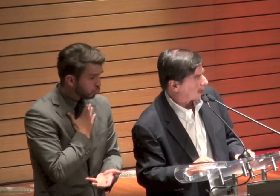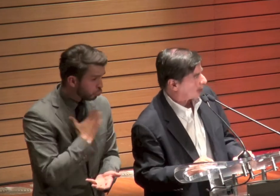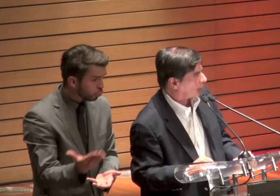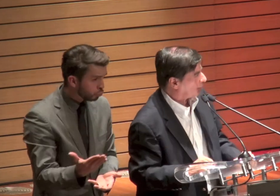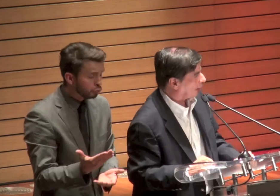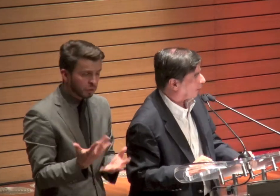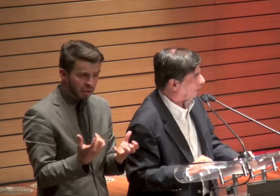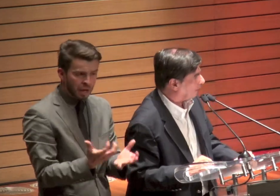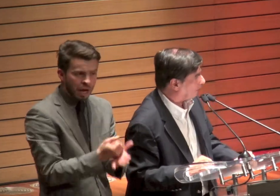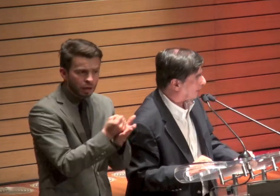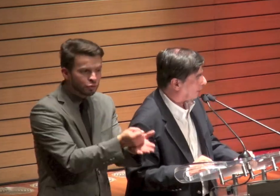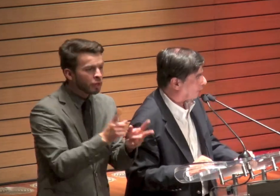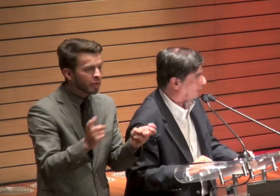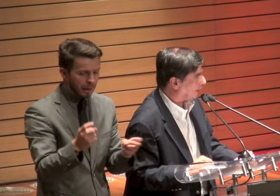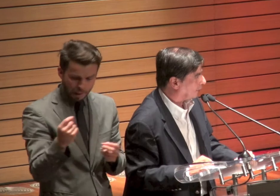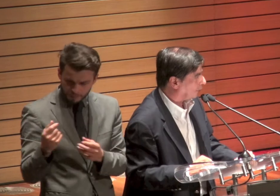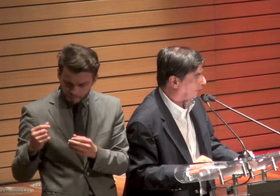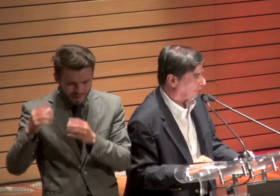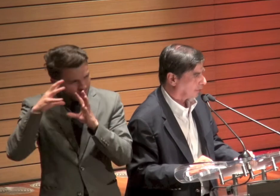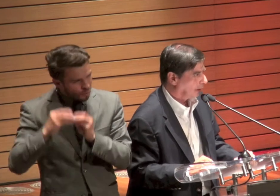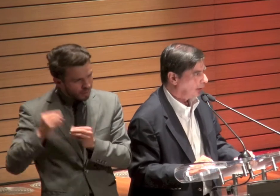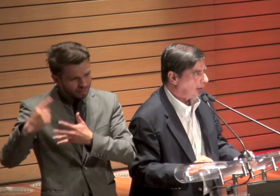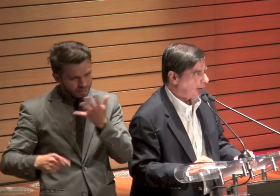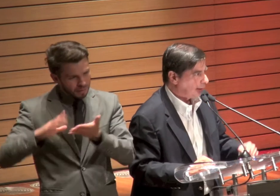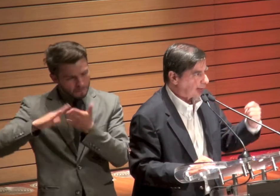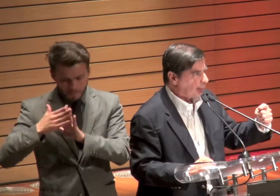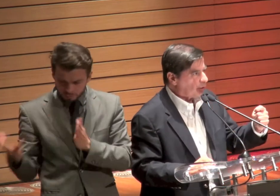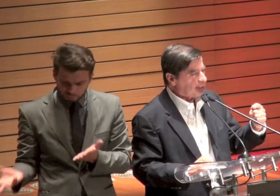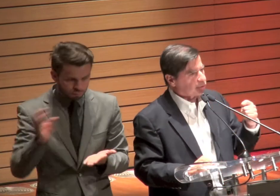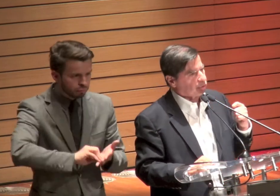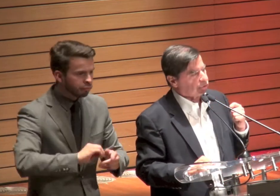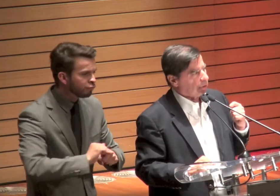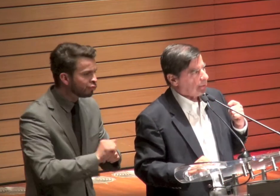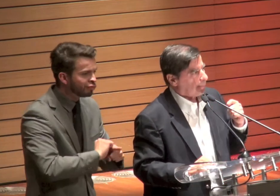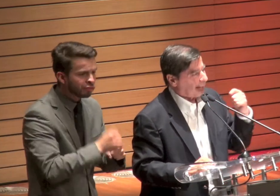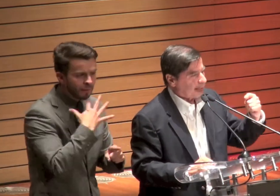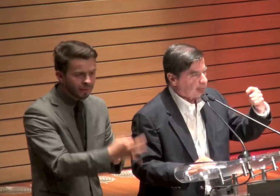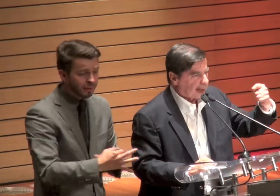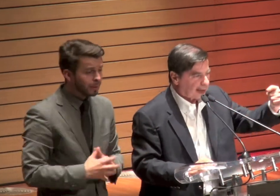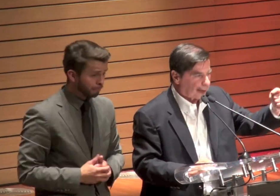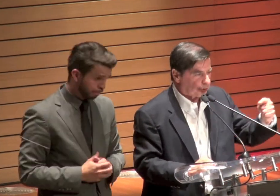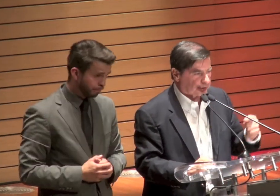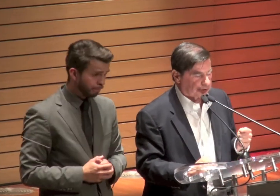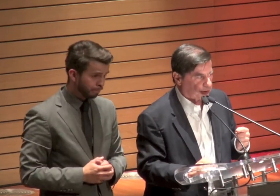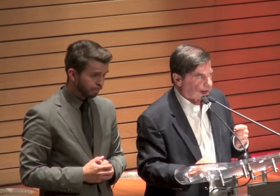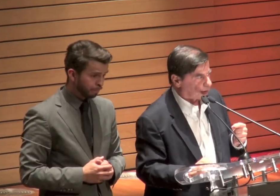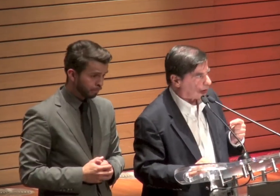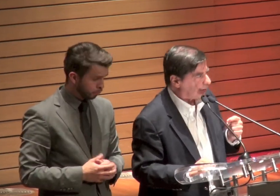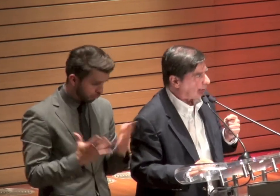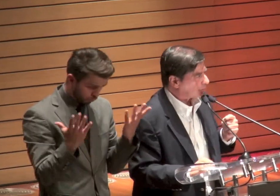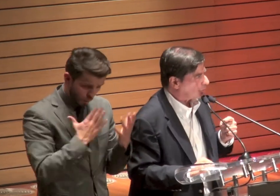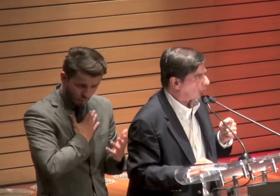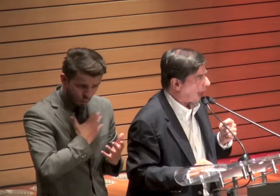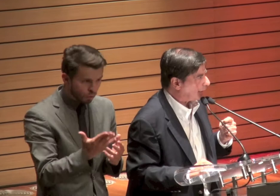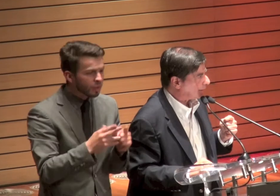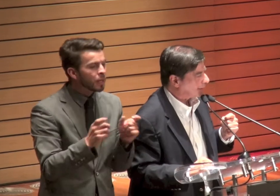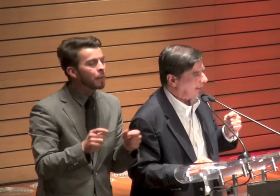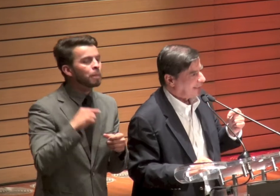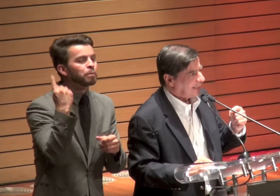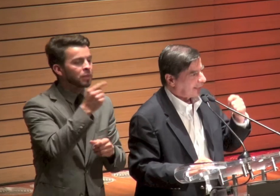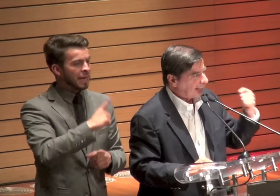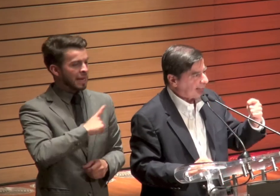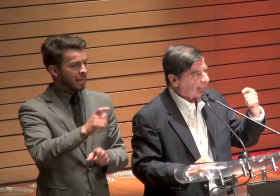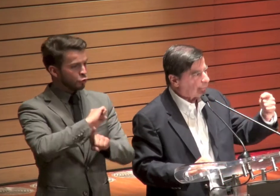la implementación del acuerdo de paz en los territorios. Estamos listos para ayudar en la protección de los líderes